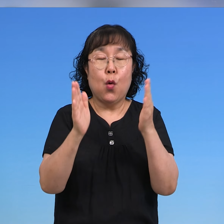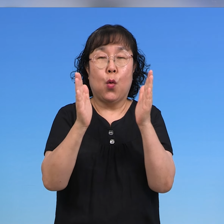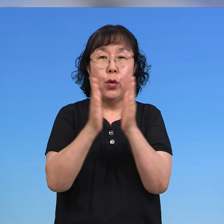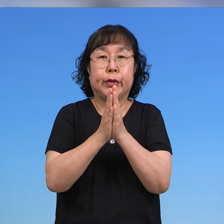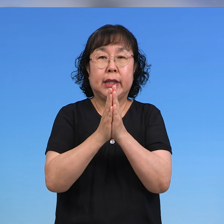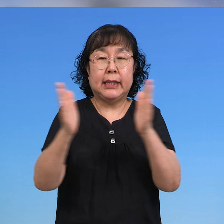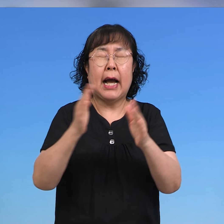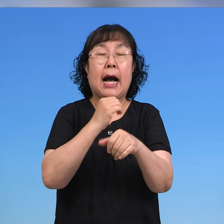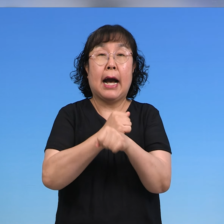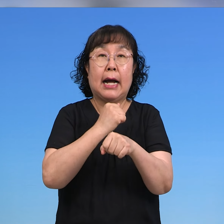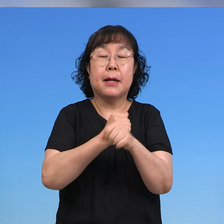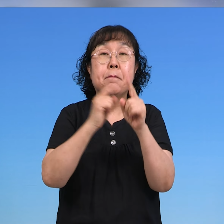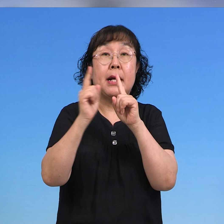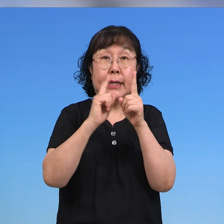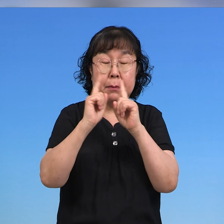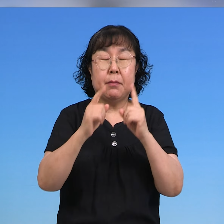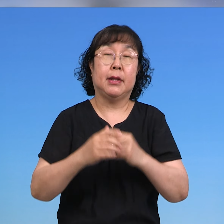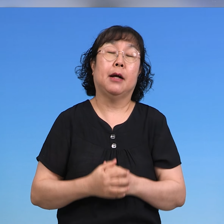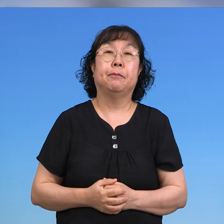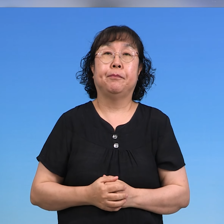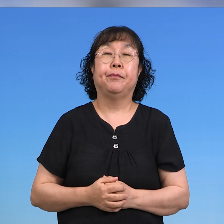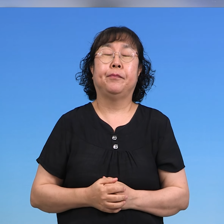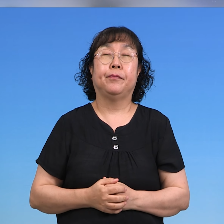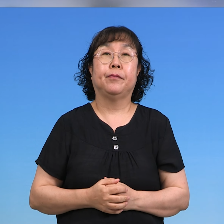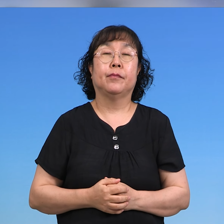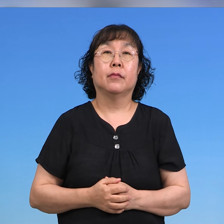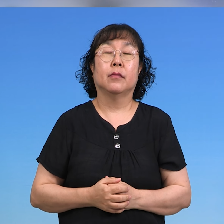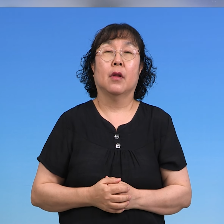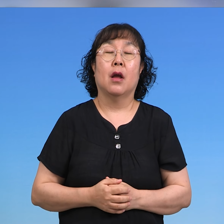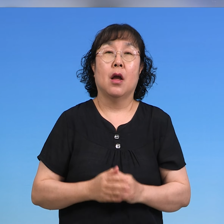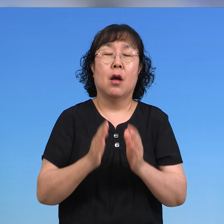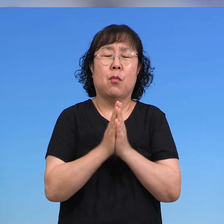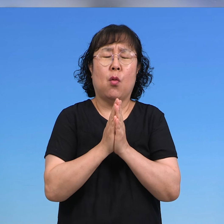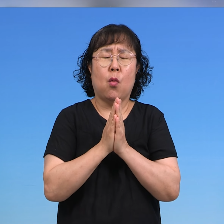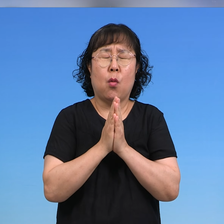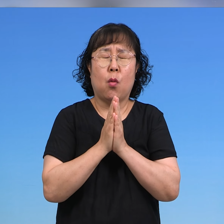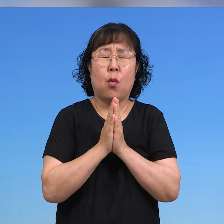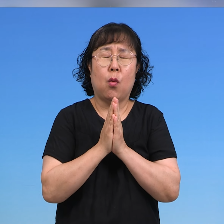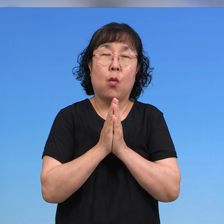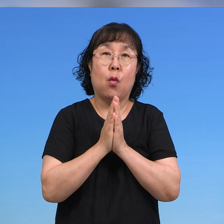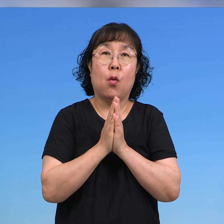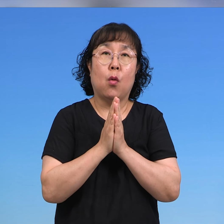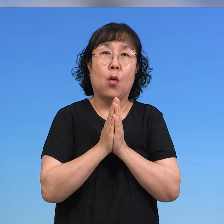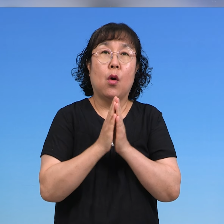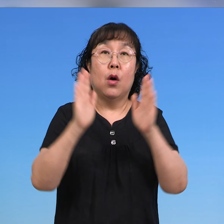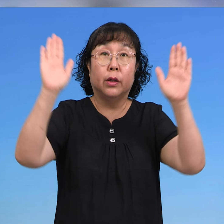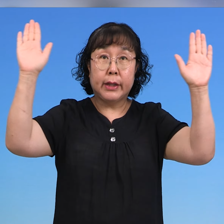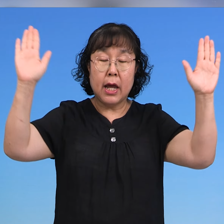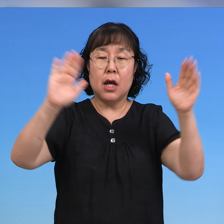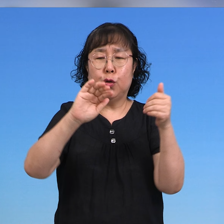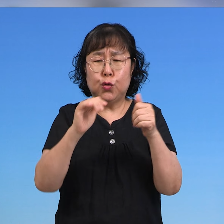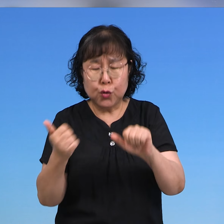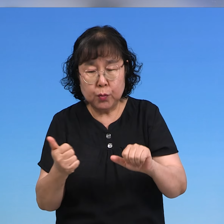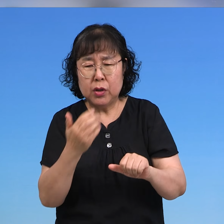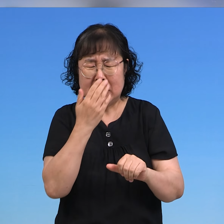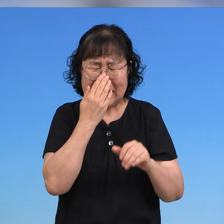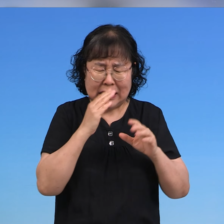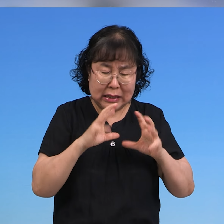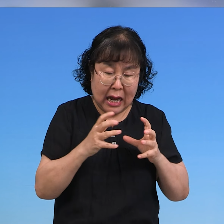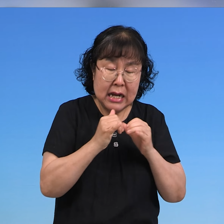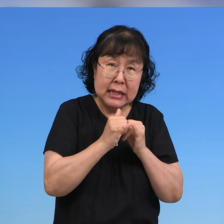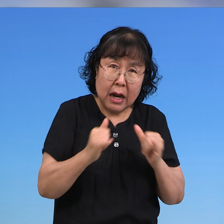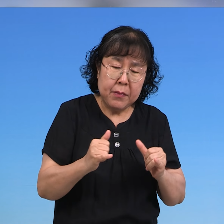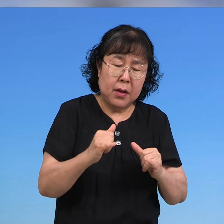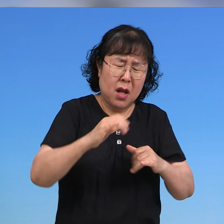시작하는 말씀이라고 제가 말씀을 드렸는데요. 이 모세의 죽음이 얼마나 그 이스라엘 백성들에게 공포와